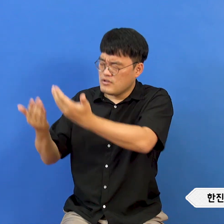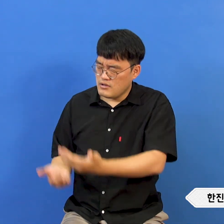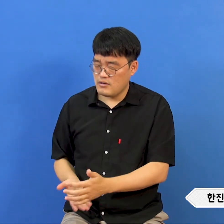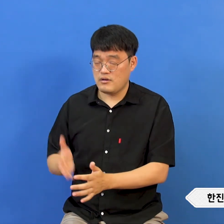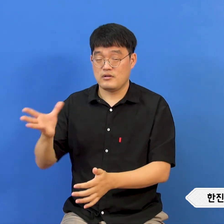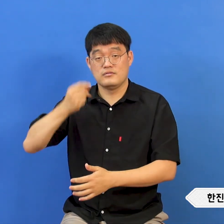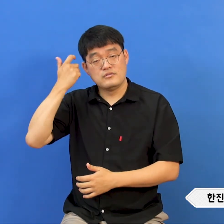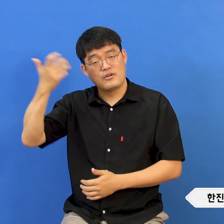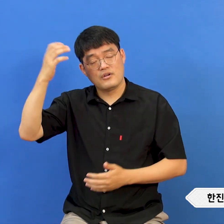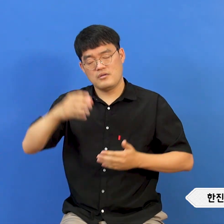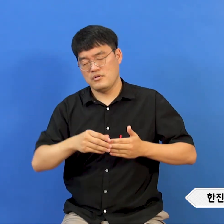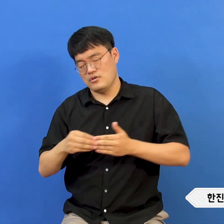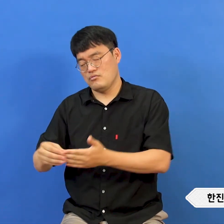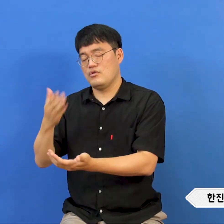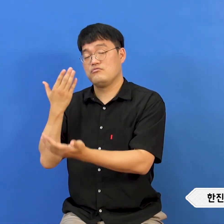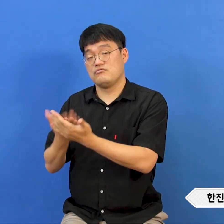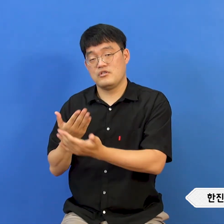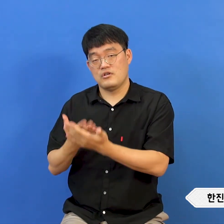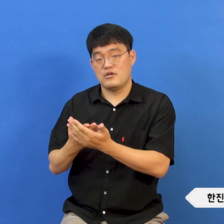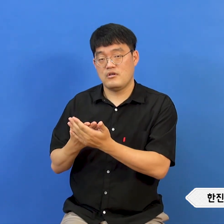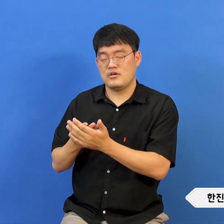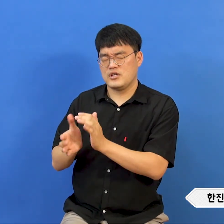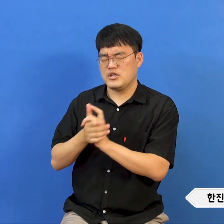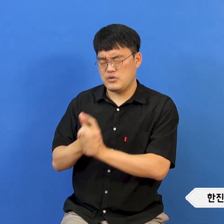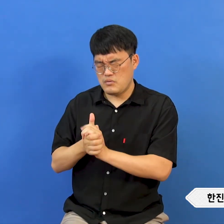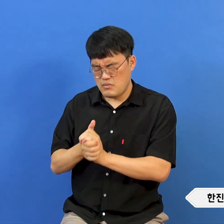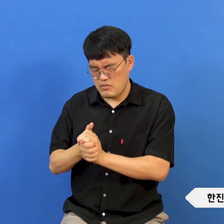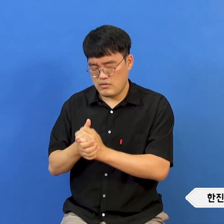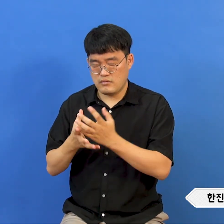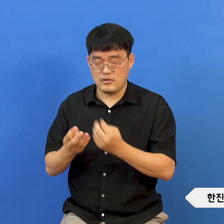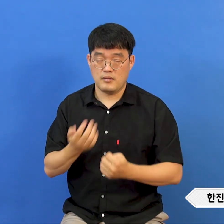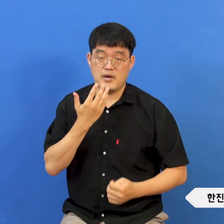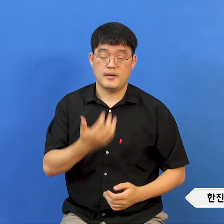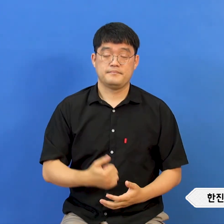성령님 인도해 주세요, 화살 기도를 많이 할 수 있습니다.